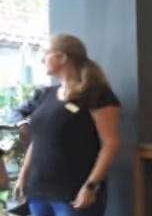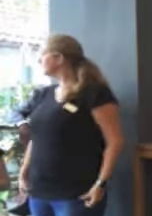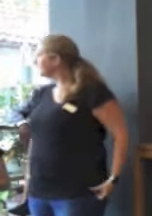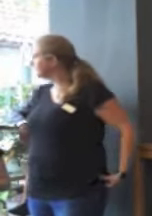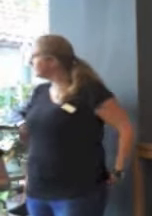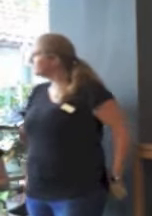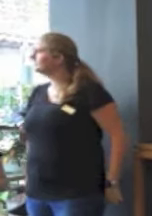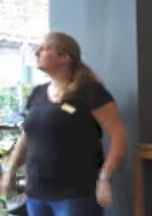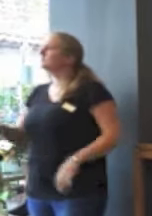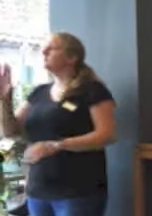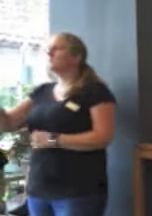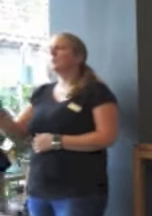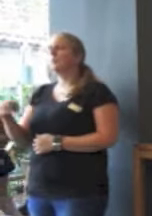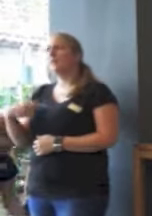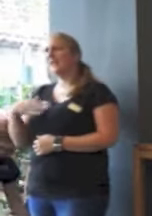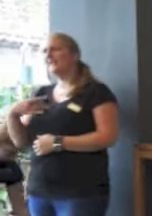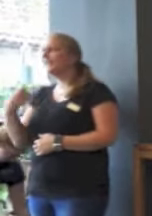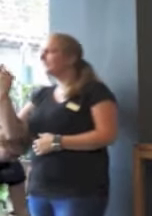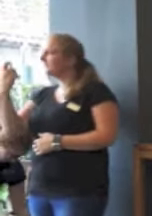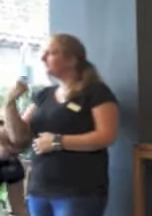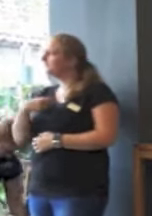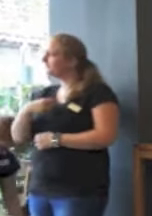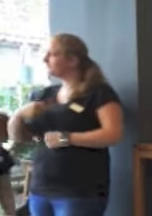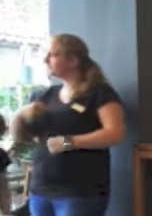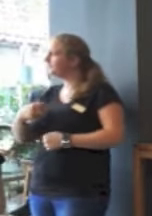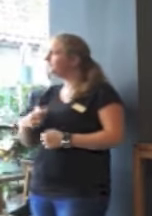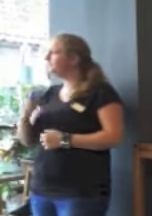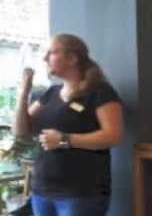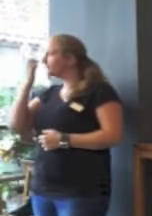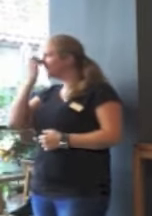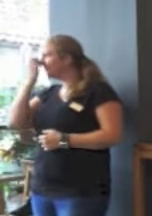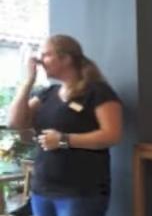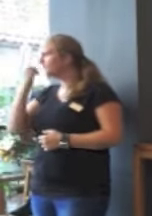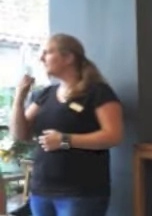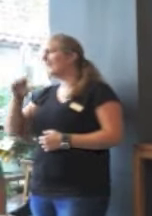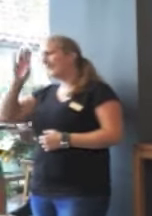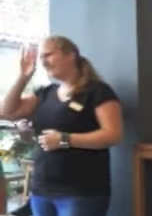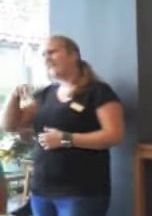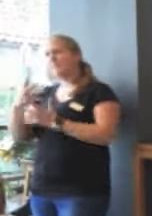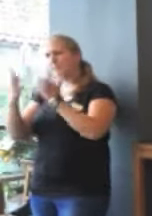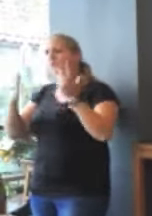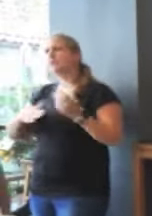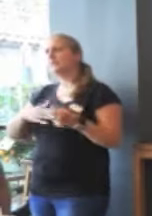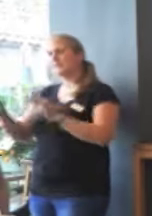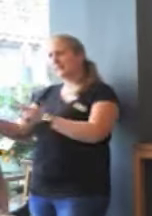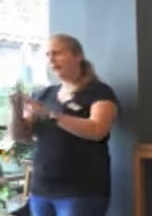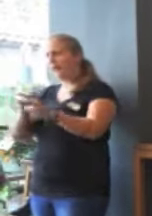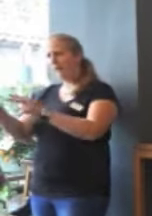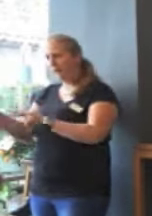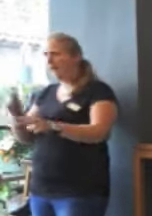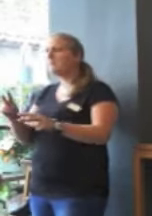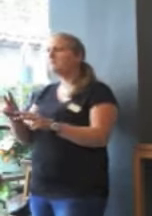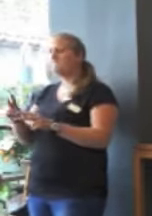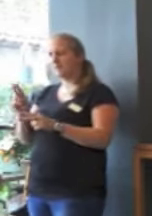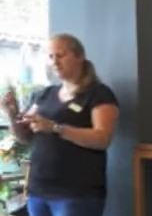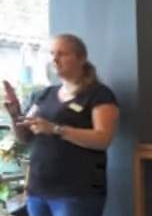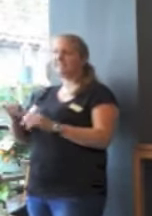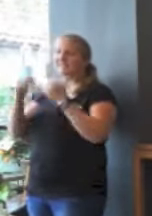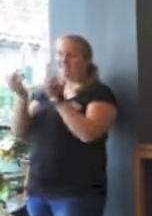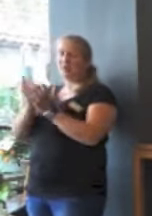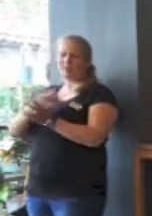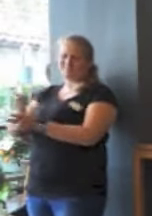Jag skulle vilja sticka ut hakan först och säga så här, att, och jag vet att det är många andra som tycker likadant, att Sverige har faktiskt världens bästa